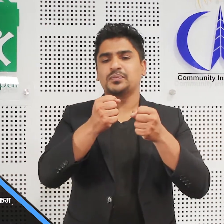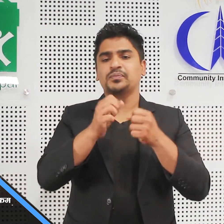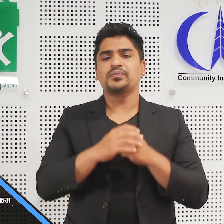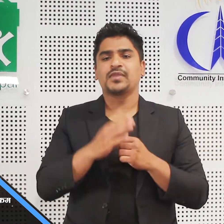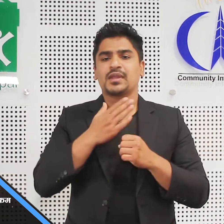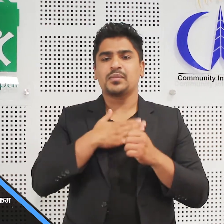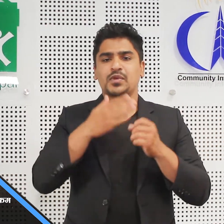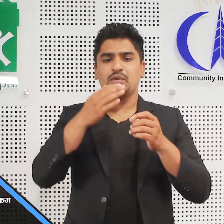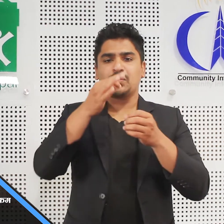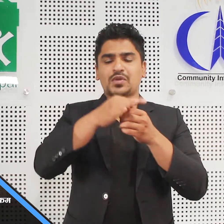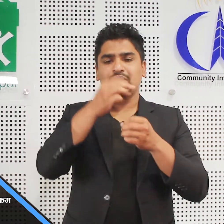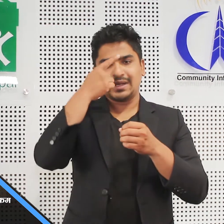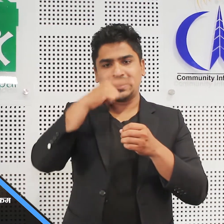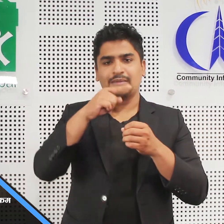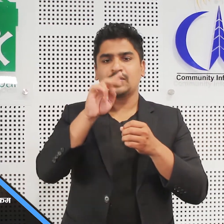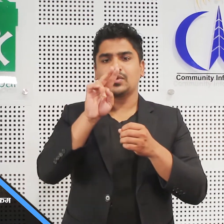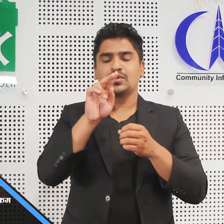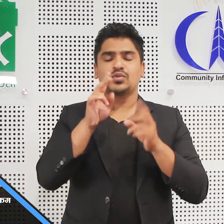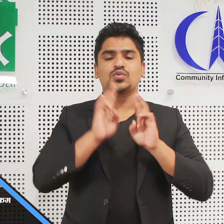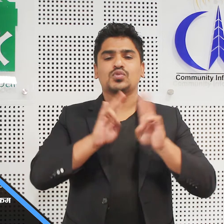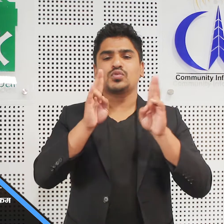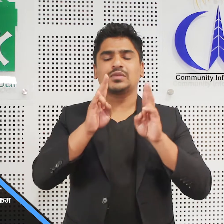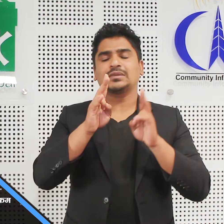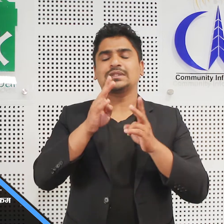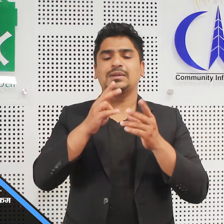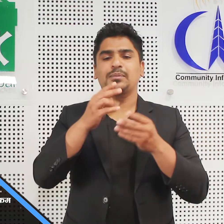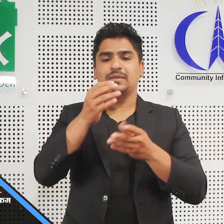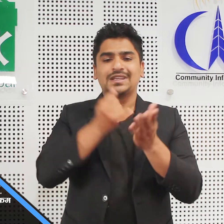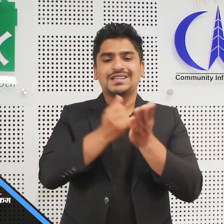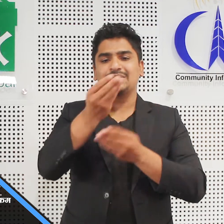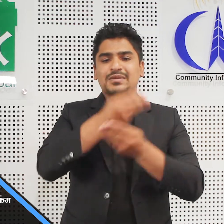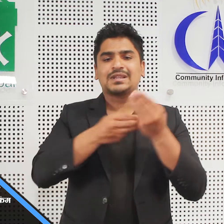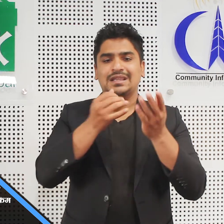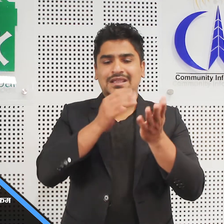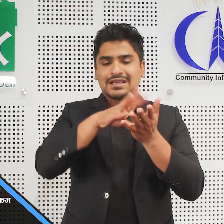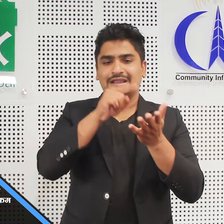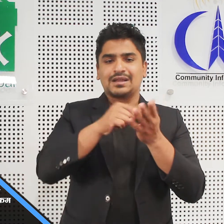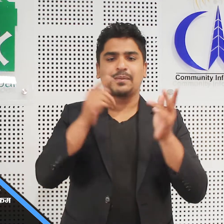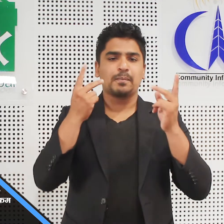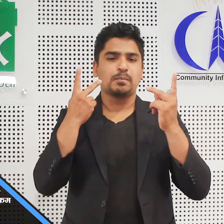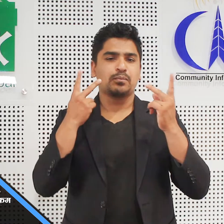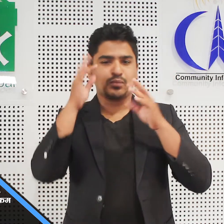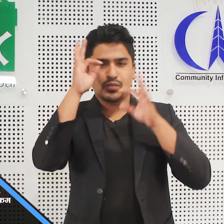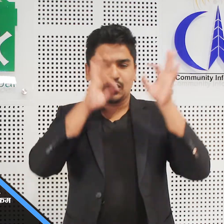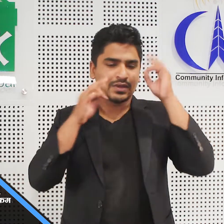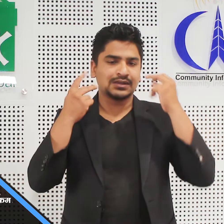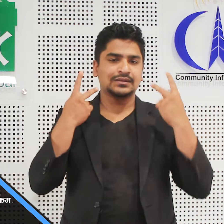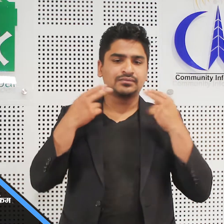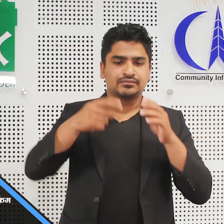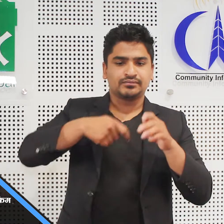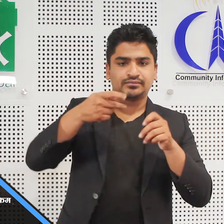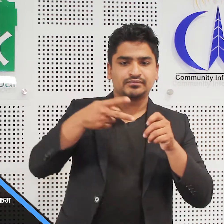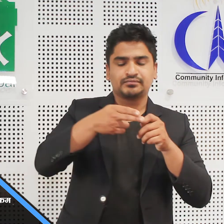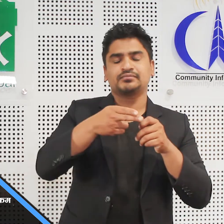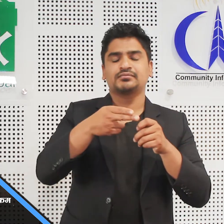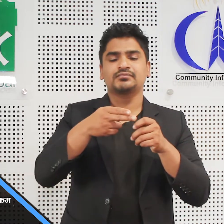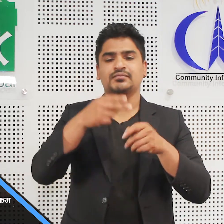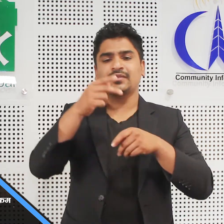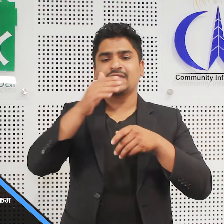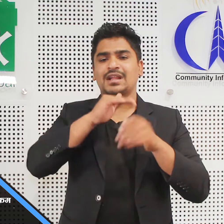मेरो व्यवसायको नाम हो शुभ व्यवसाय तथा शिव विकास केन्द्र। त्यसलाई चाहिँ एउटा ब्युटी पार्लर साथै सिलाइ कटाई हाते कडाईको पनि तालिमहरू दिइरहेको छु। स्थानीय सरकारबाट त्यस्तो